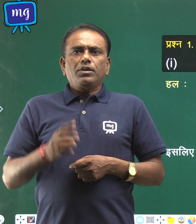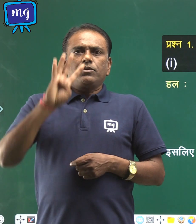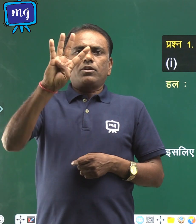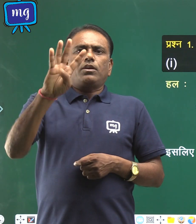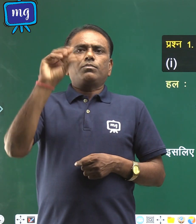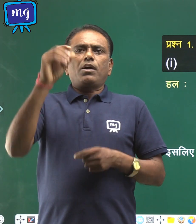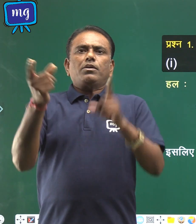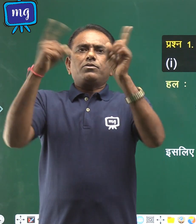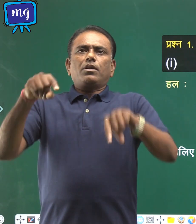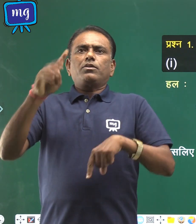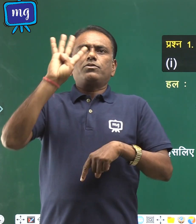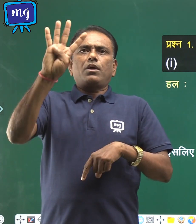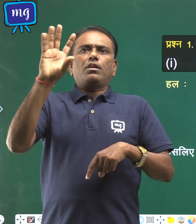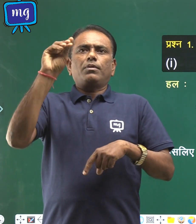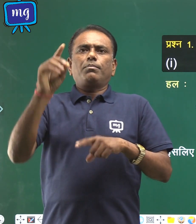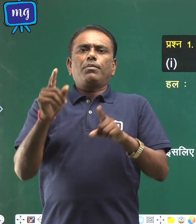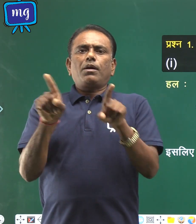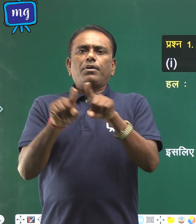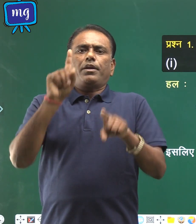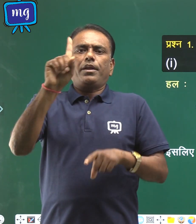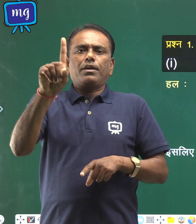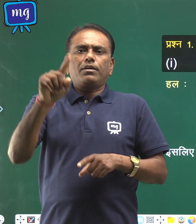40 में भाग 40 के देंगे तो 1 आएगा।